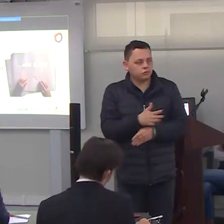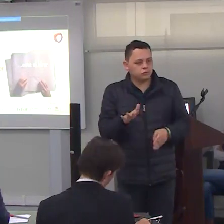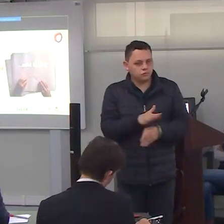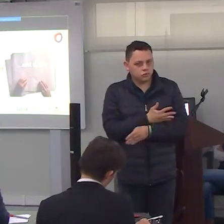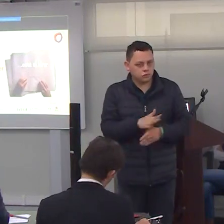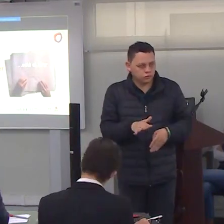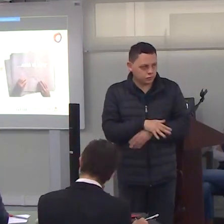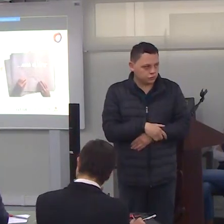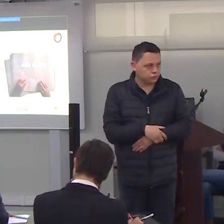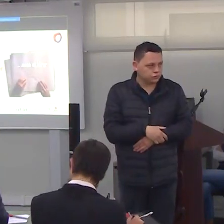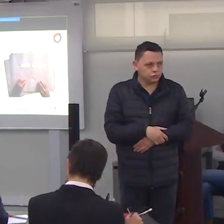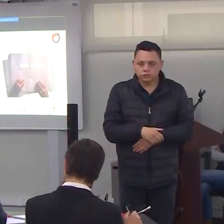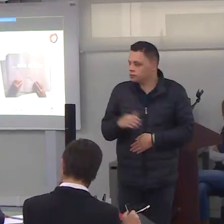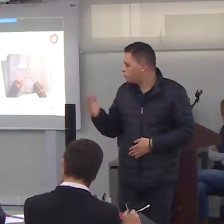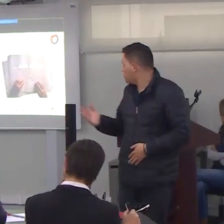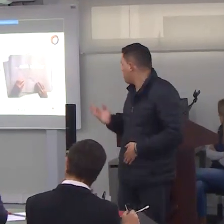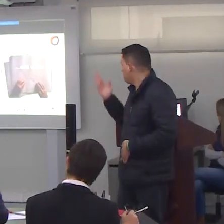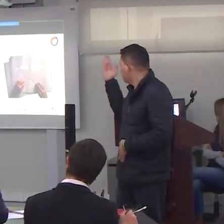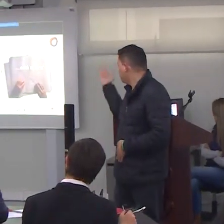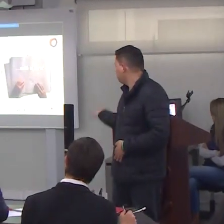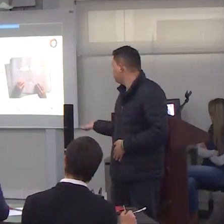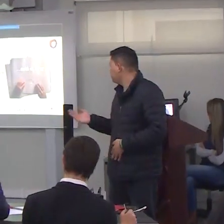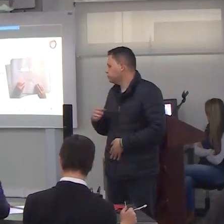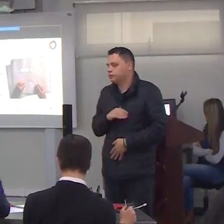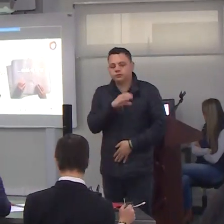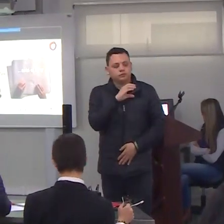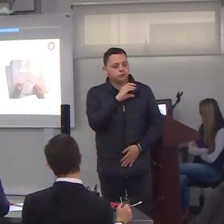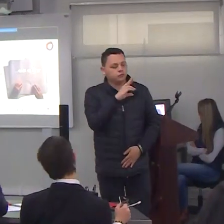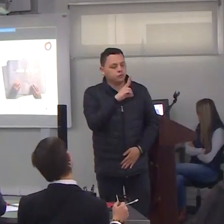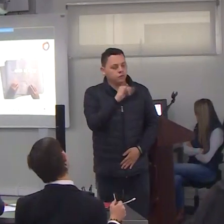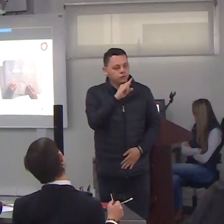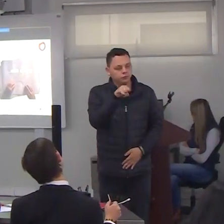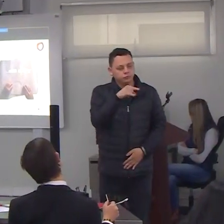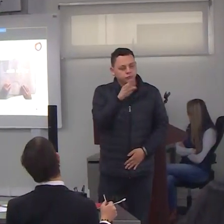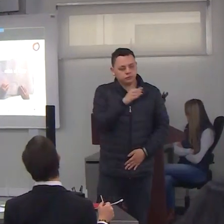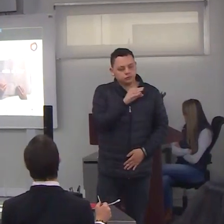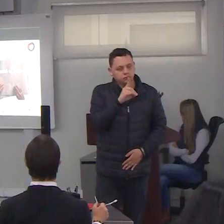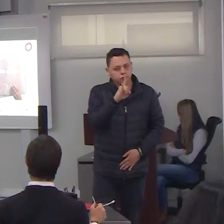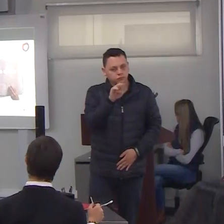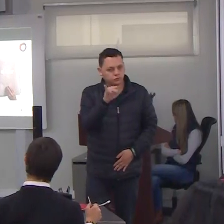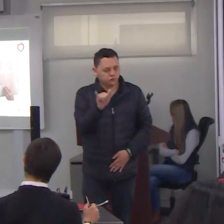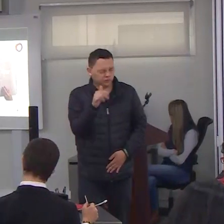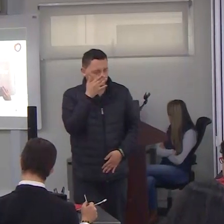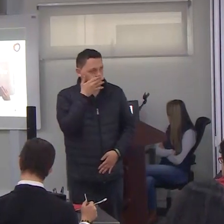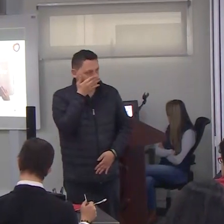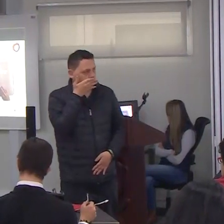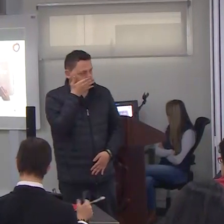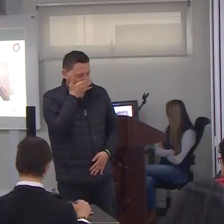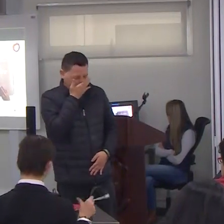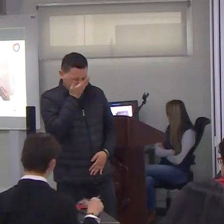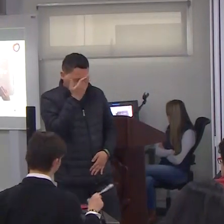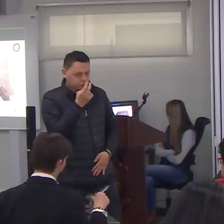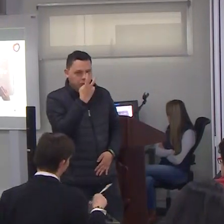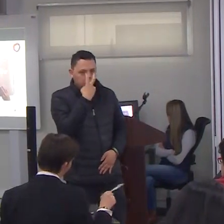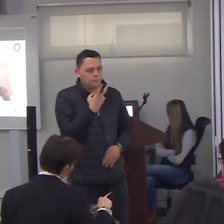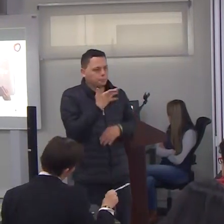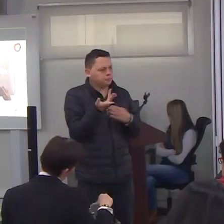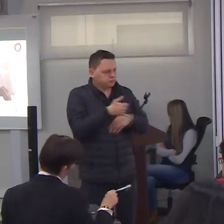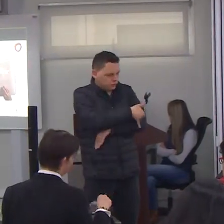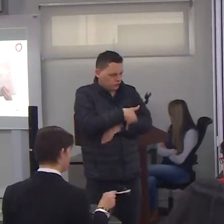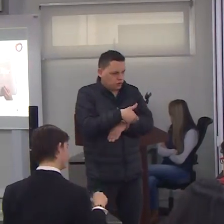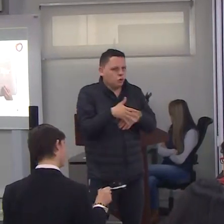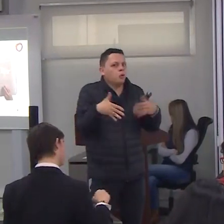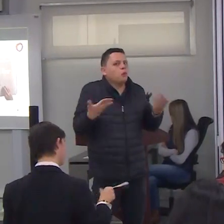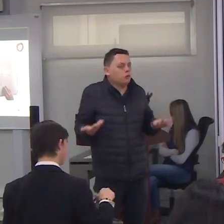en cambio este es un arquitecto que se llama Chris Duny que es ciego y cómo entonces cómo hace